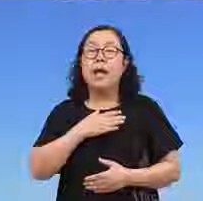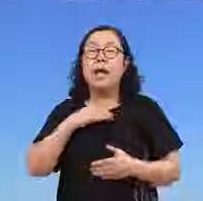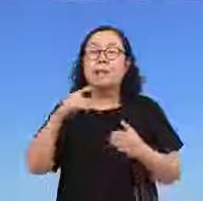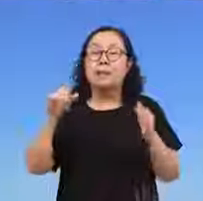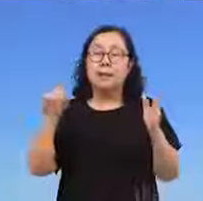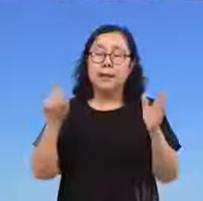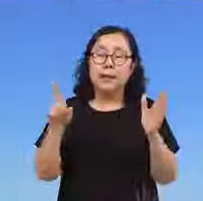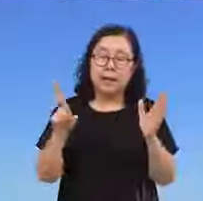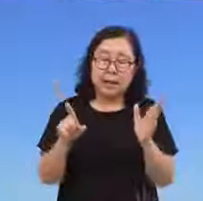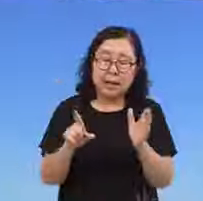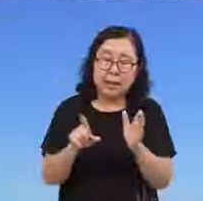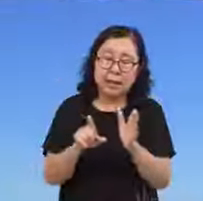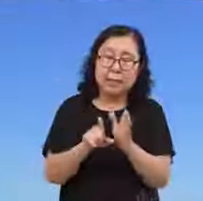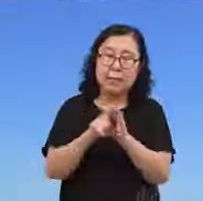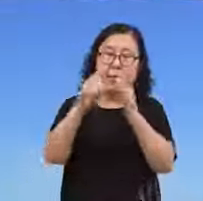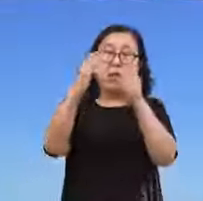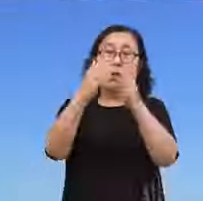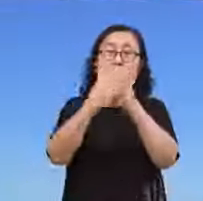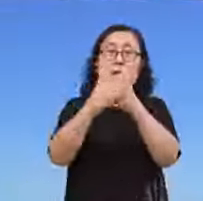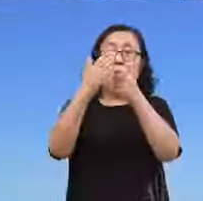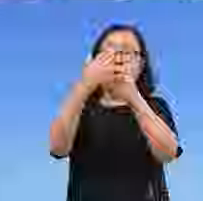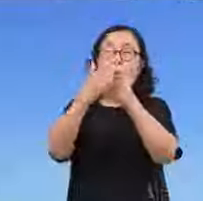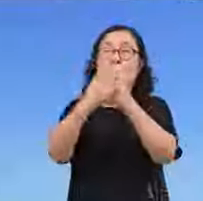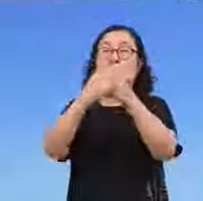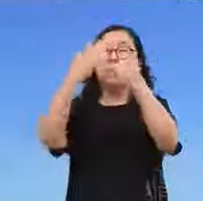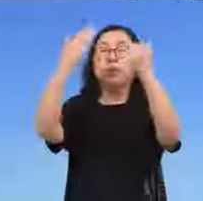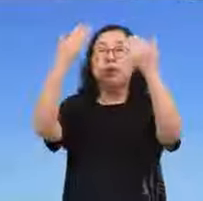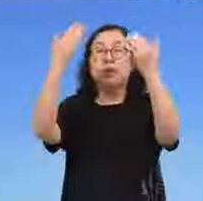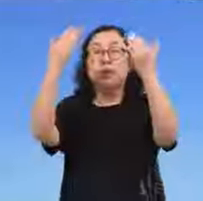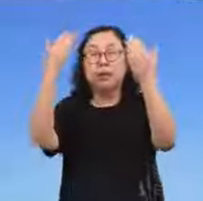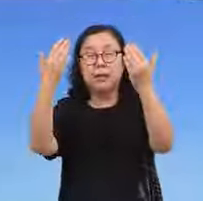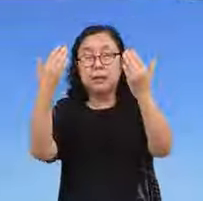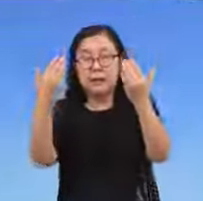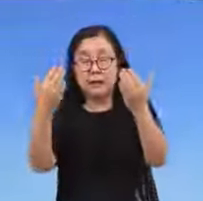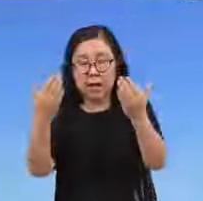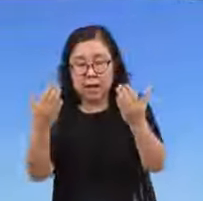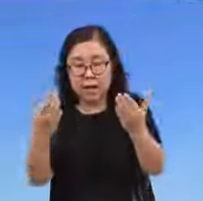내 믿음을 도우시네.